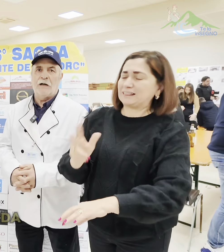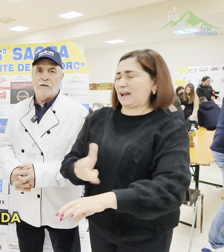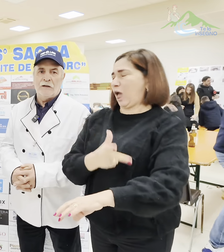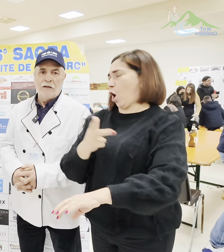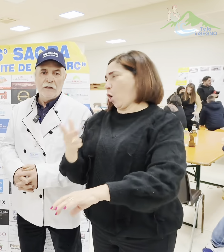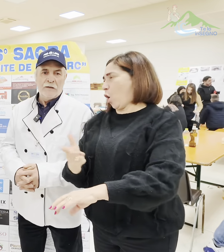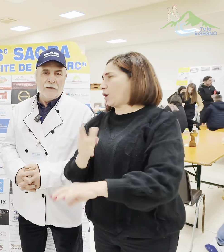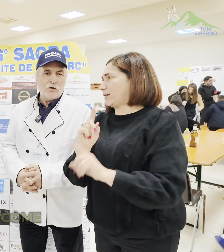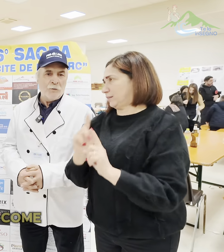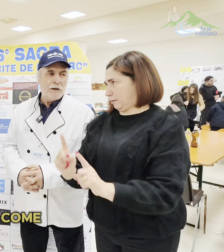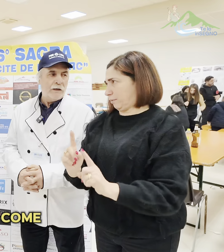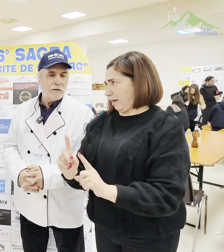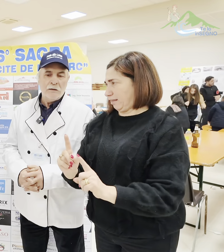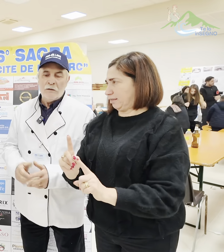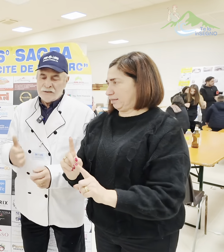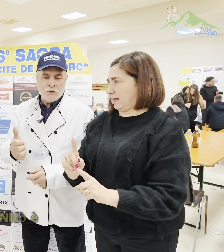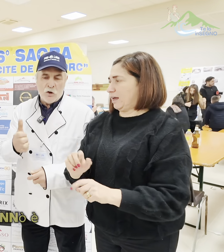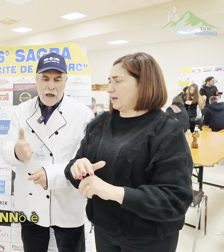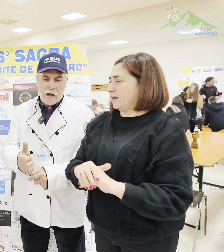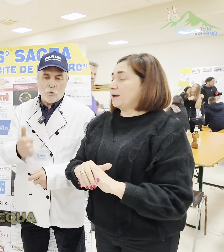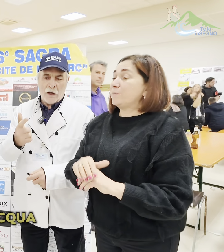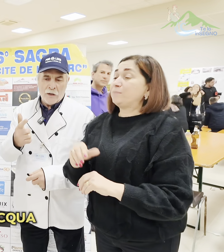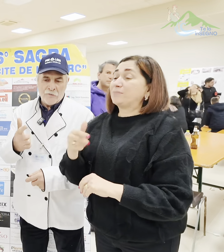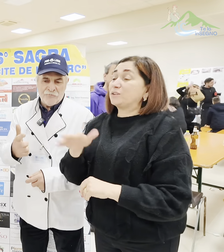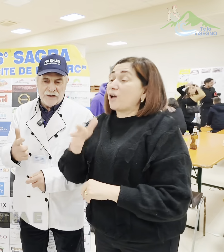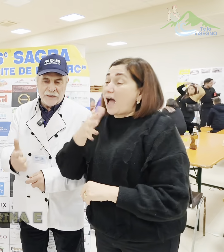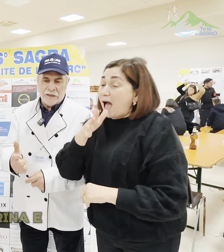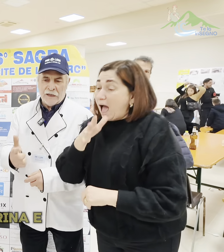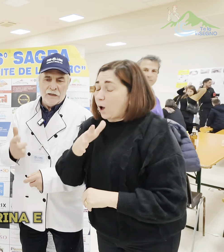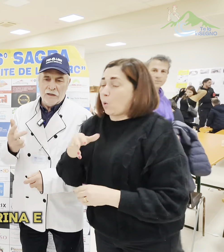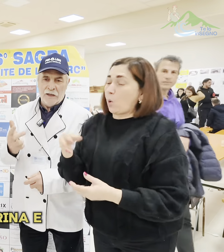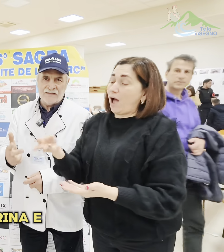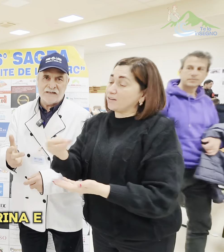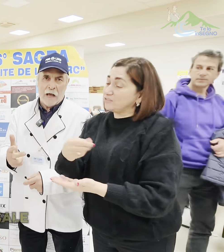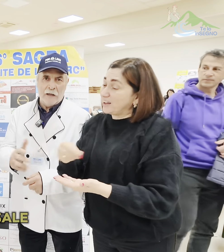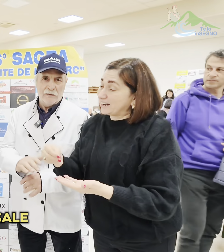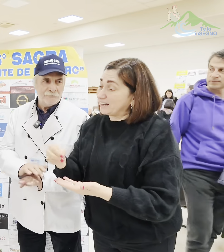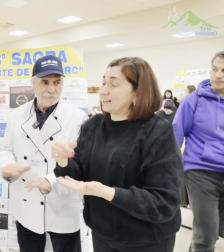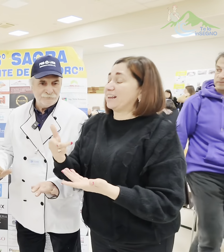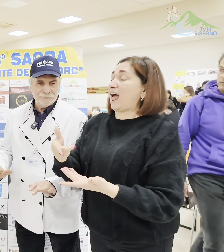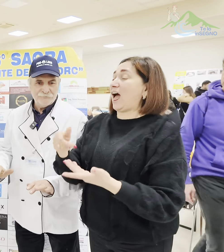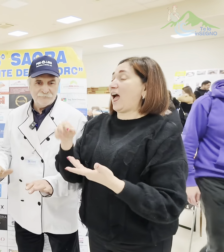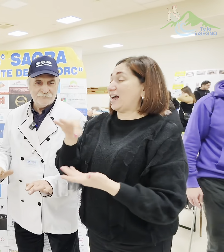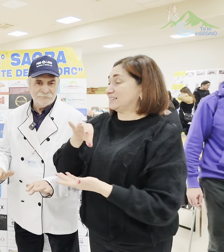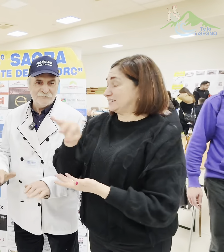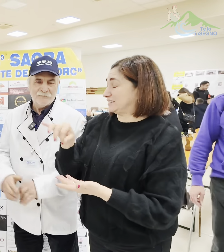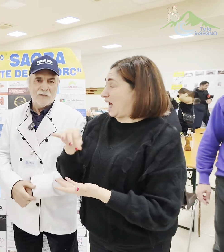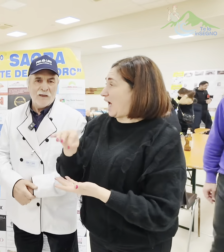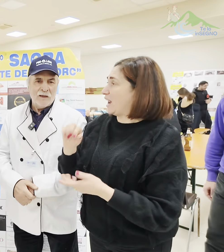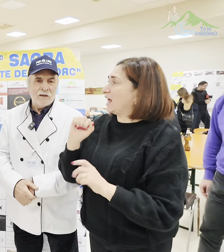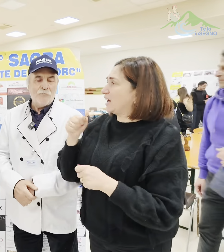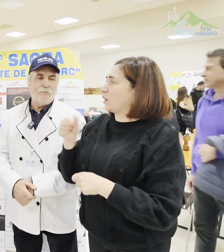dipende da com'è. Se no è acqua, farina e sale.